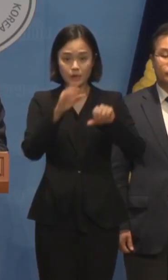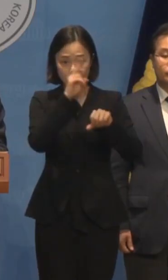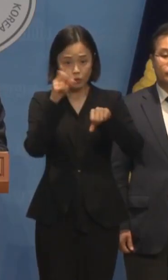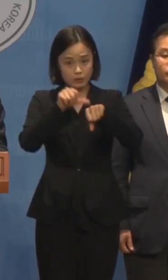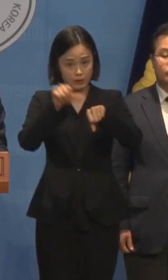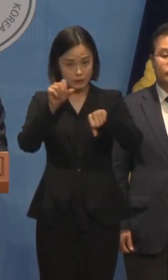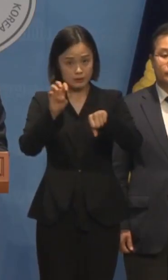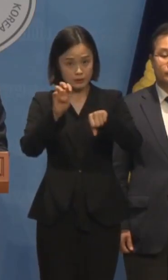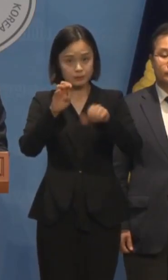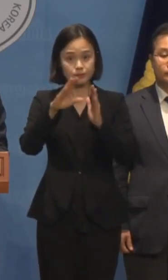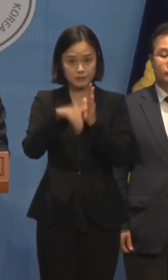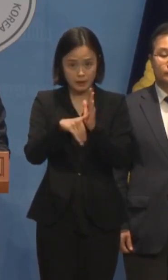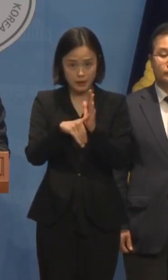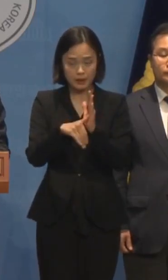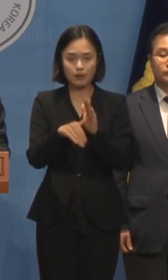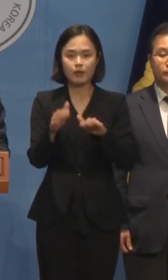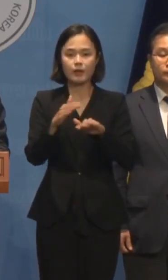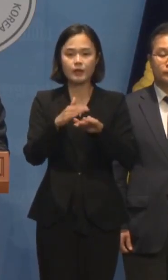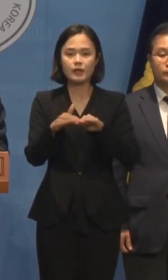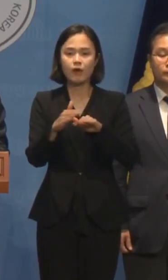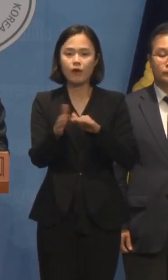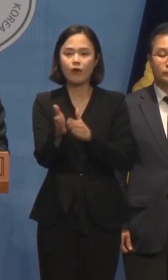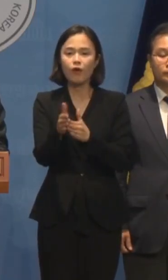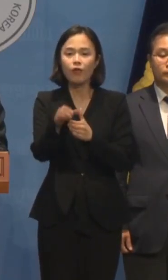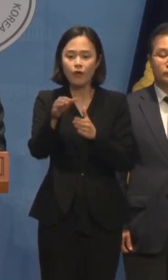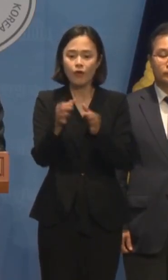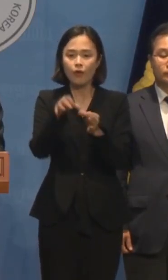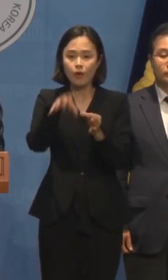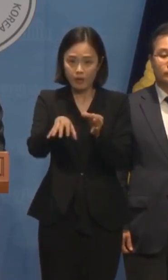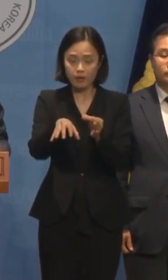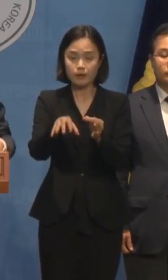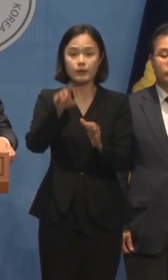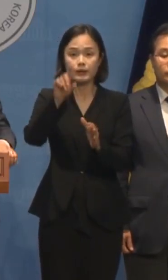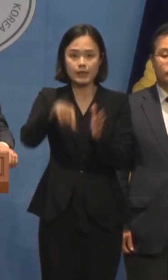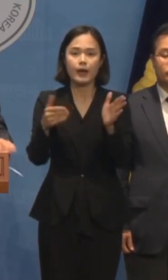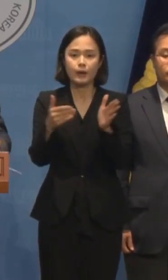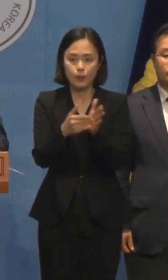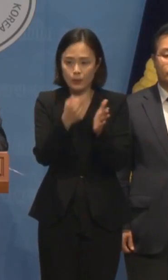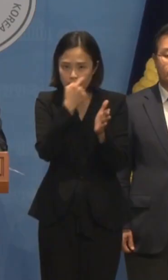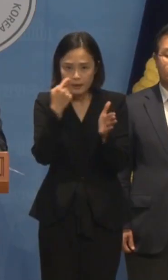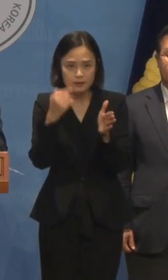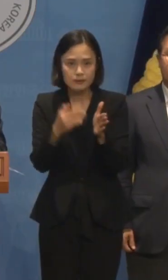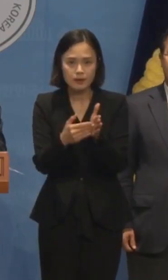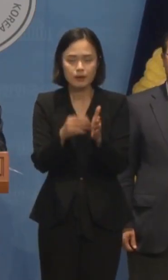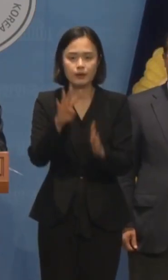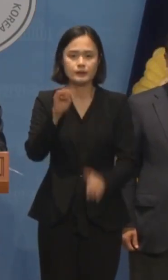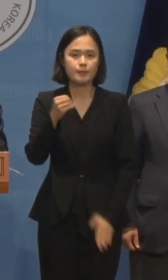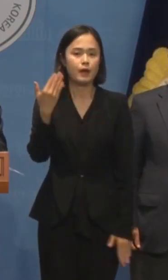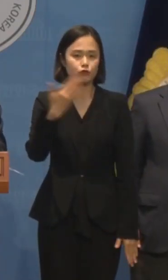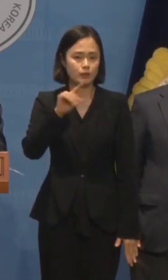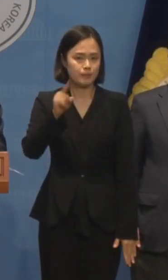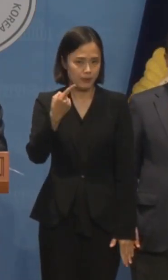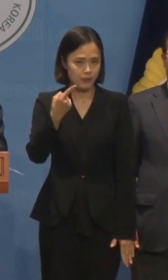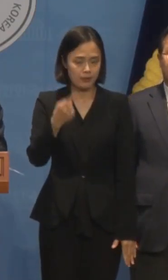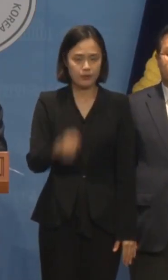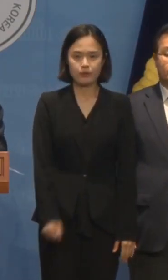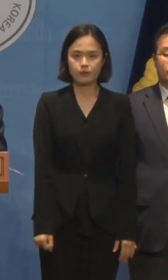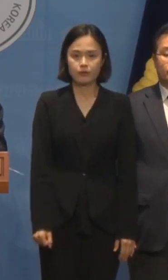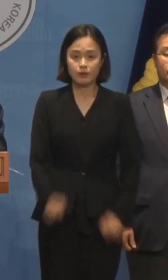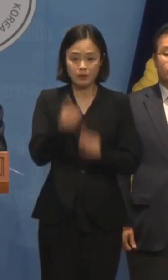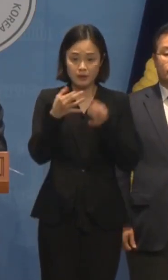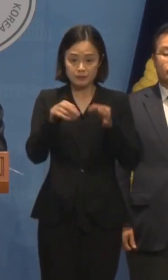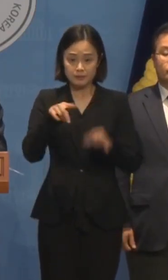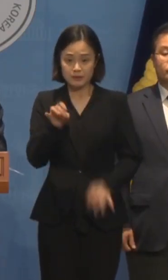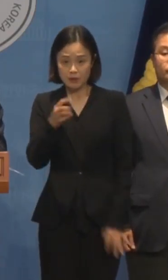위치한 땡땡연어 광교점에서 49,100원 결제됐습니다. 이날 김성태, 방용철, 이화영은